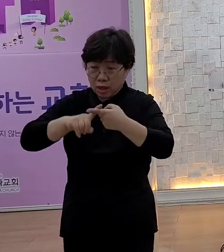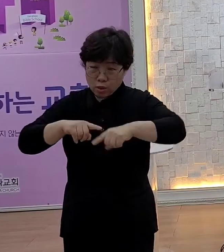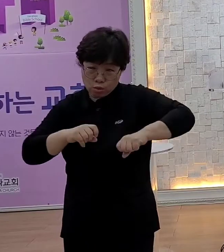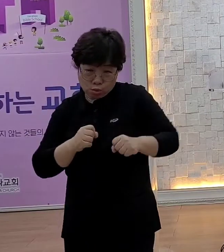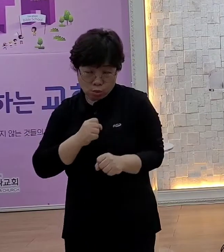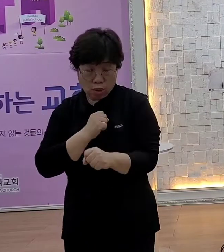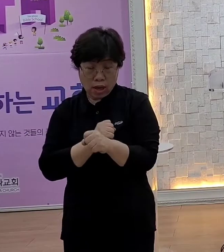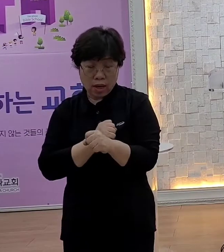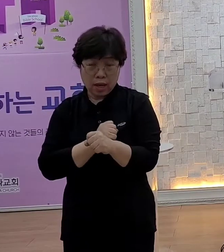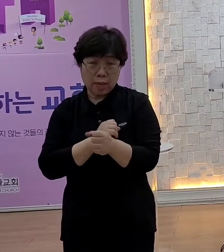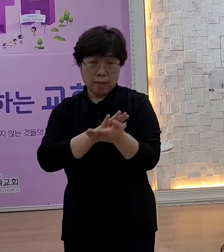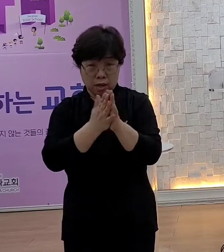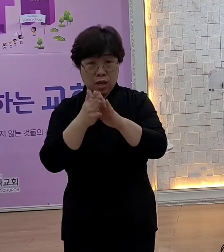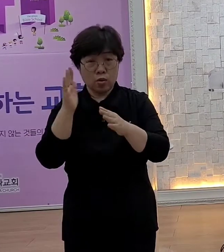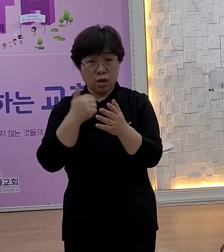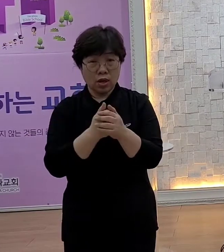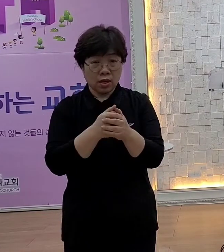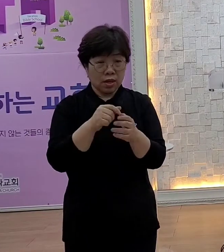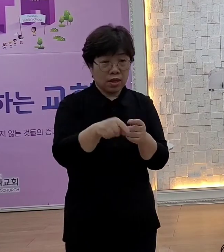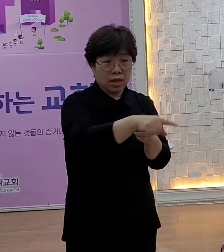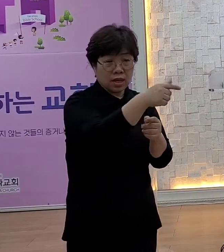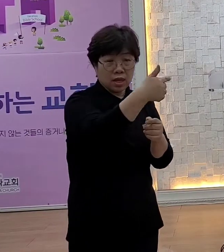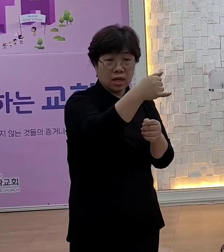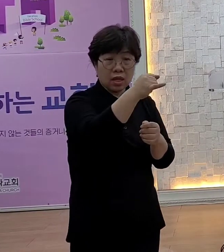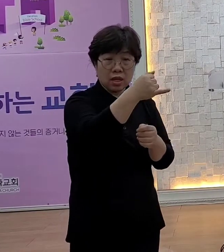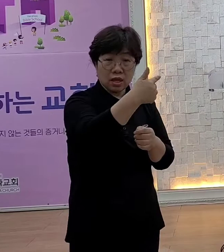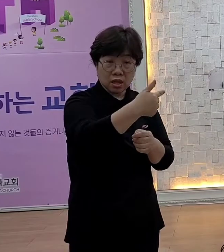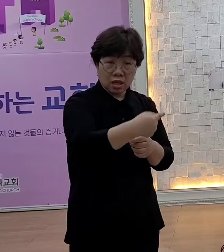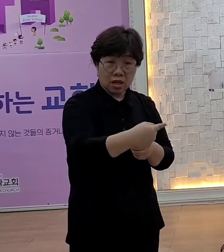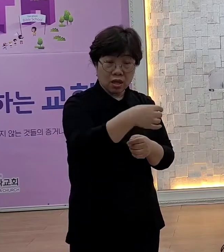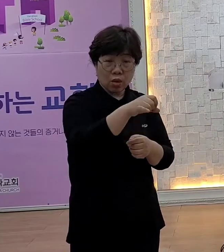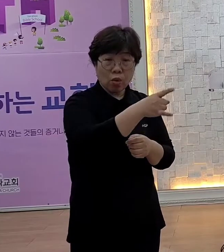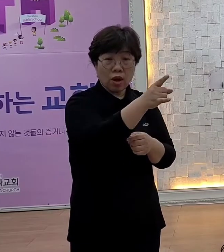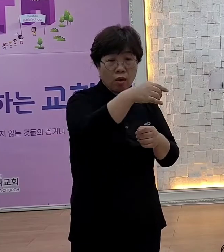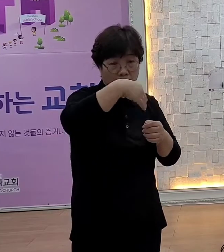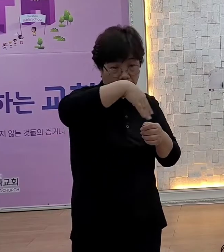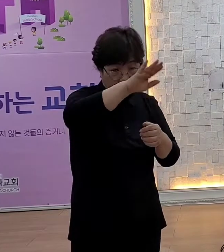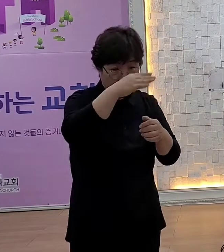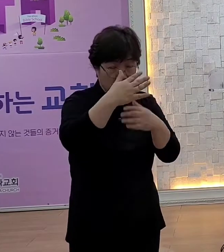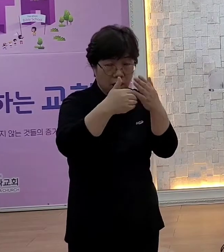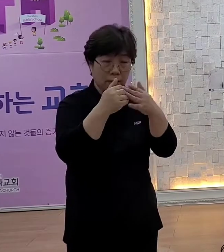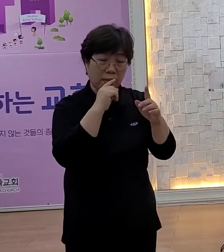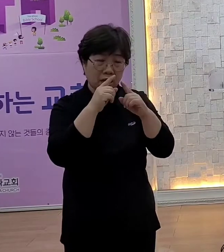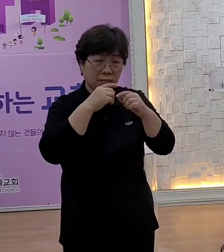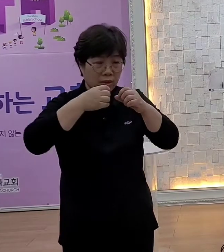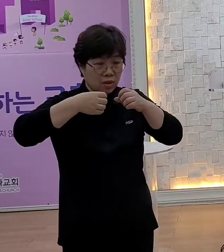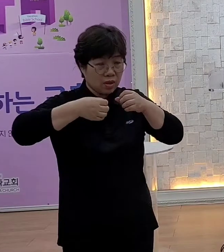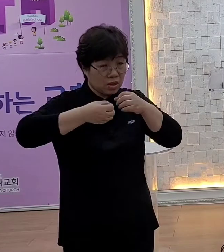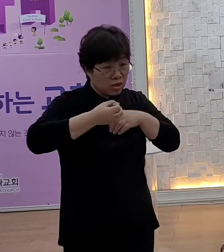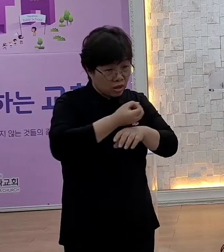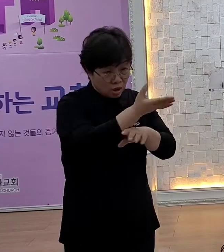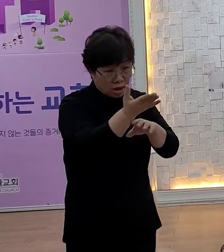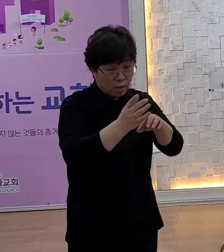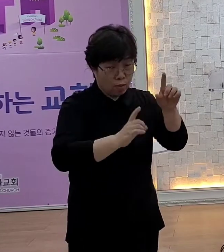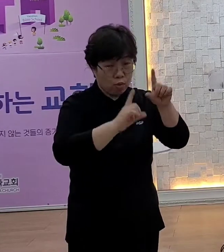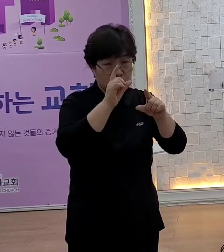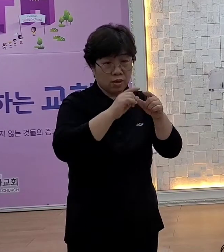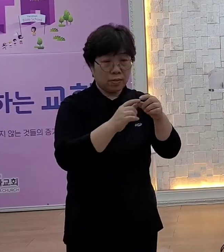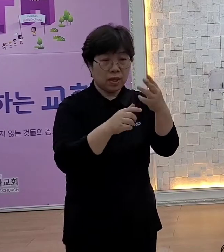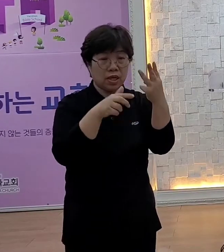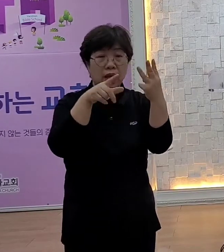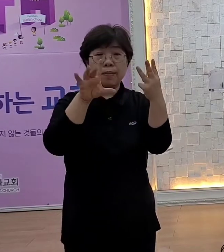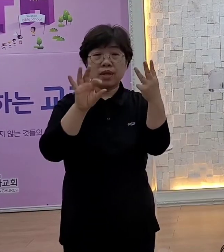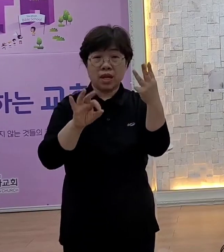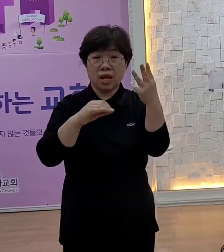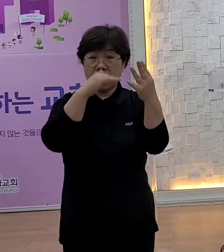됩니다. 니느웨로 가서 하나님의 말씀을 전하는 장면을 오늘 이 3장에서 보게 되는 큰